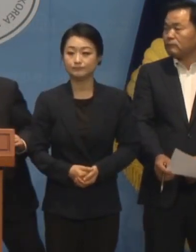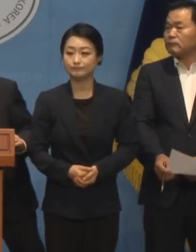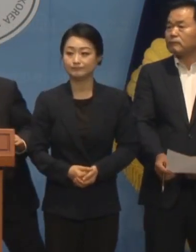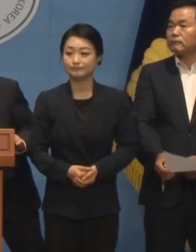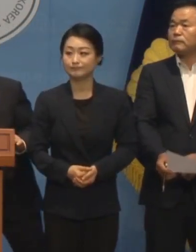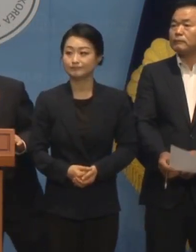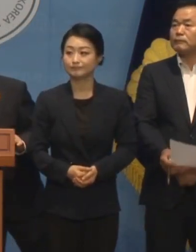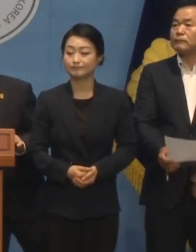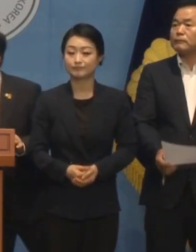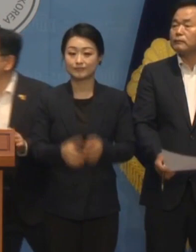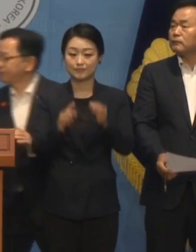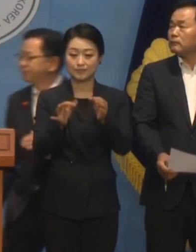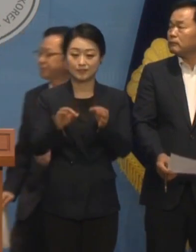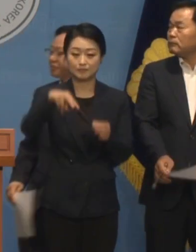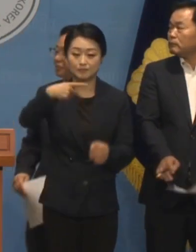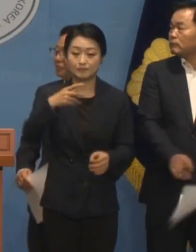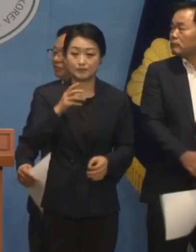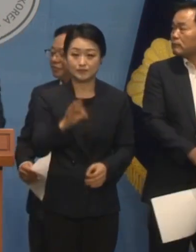김승원 의원님 말씀해 주십시오.